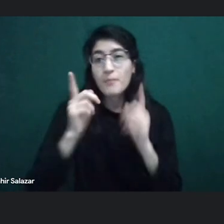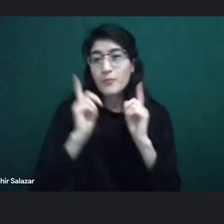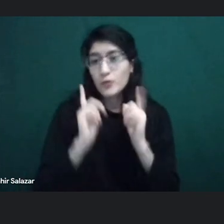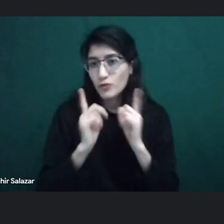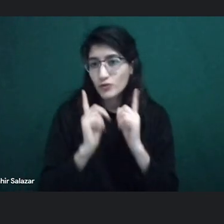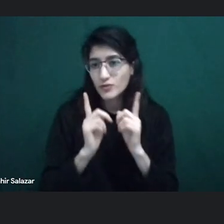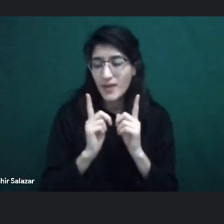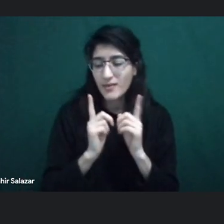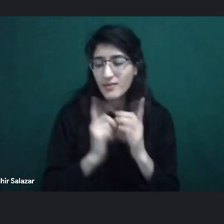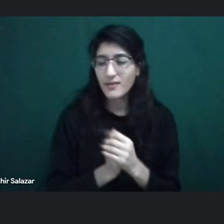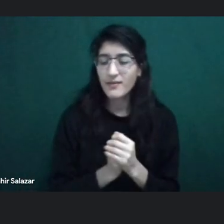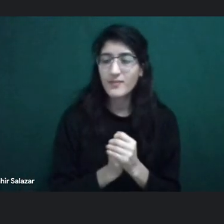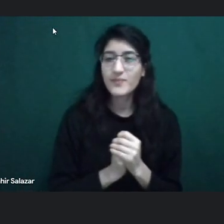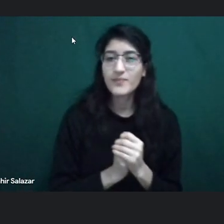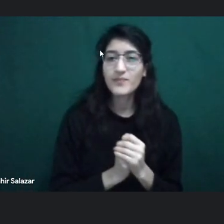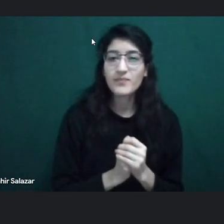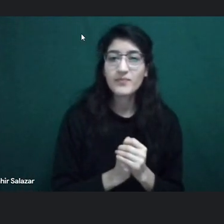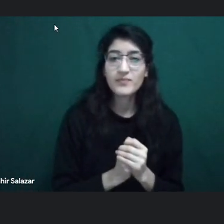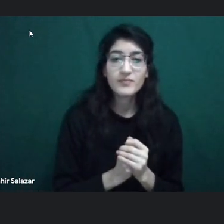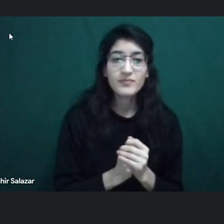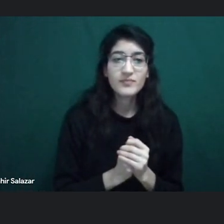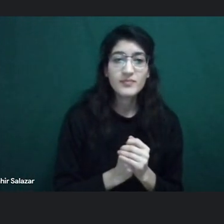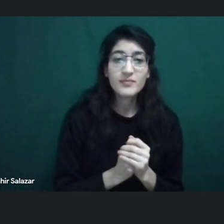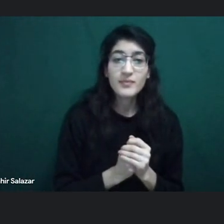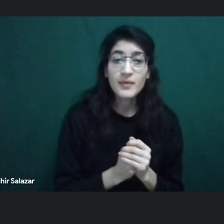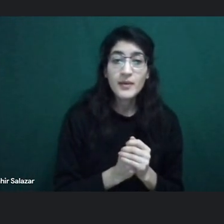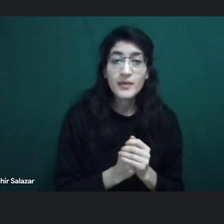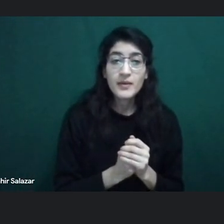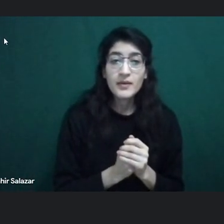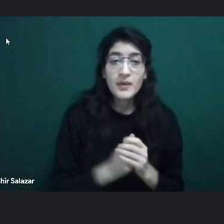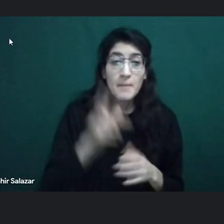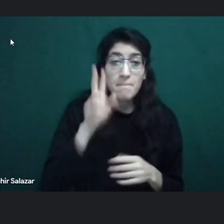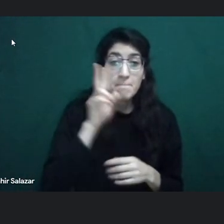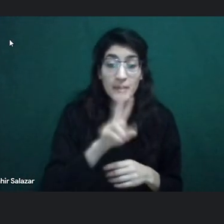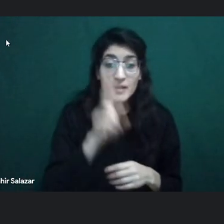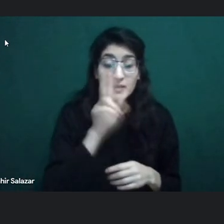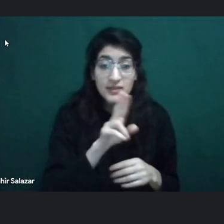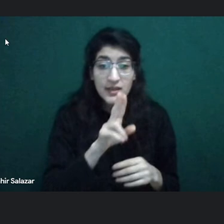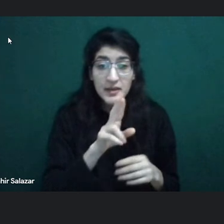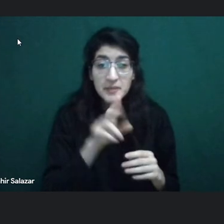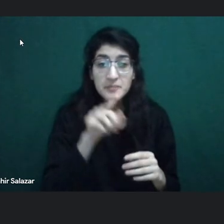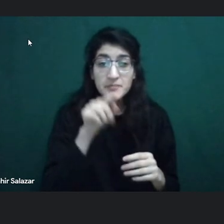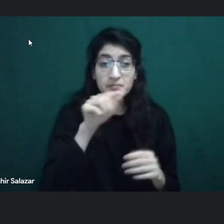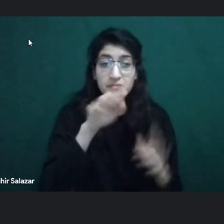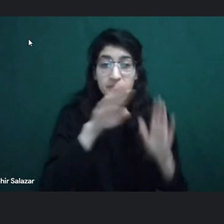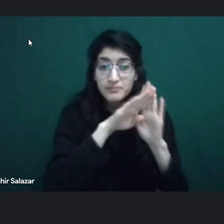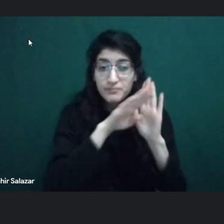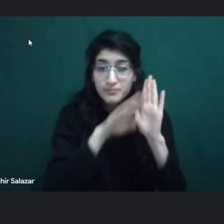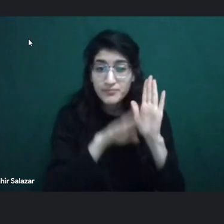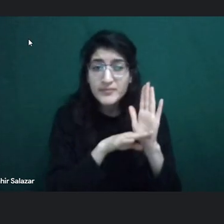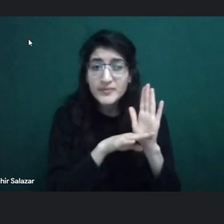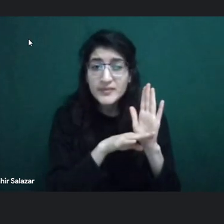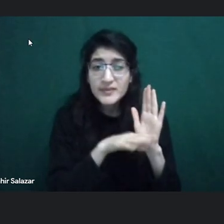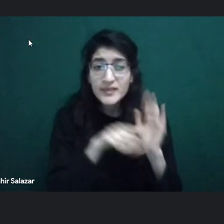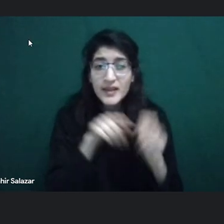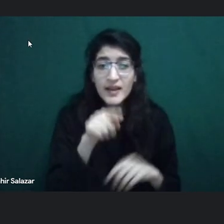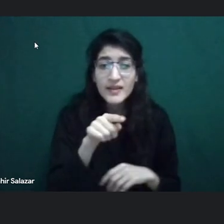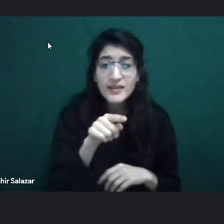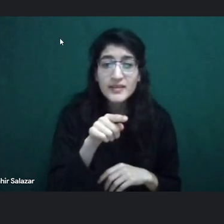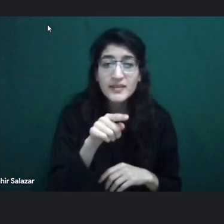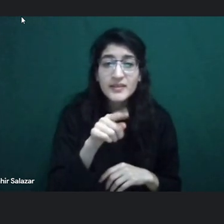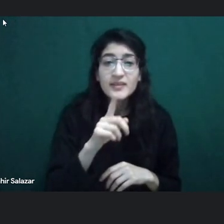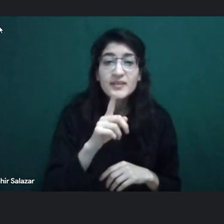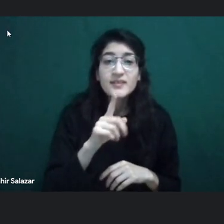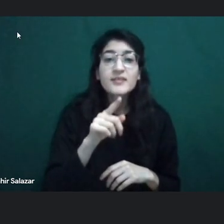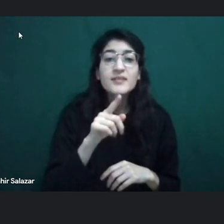Fíjense que esto, parecido a lo de acá, que es training of trainer, ¿sí?